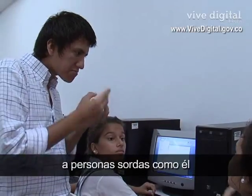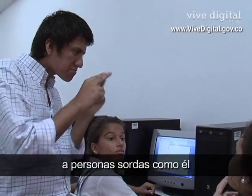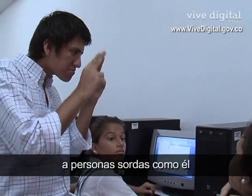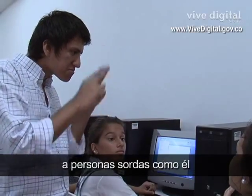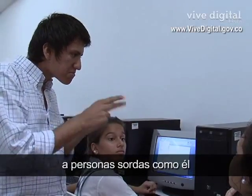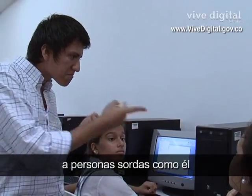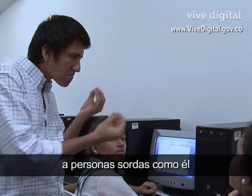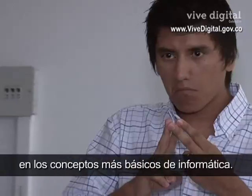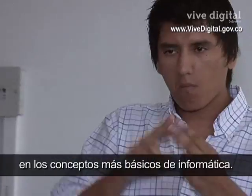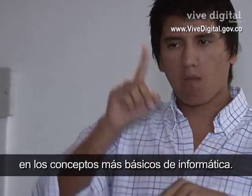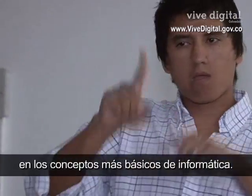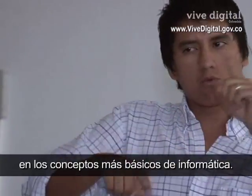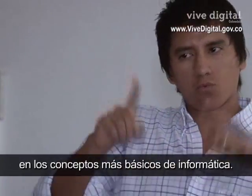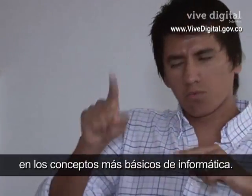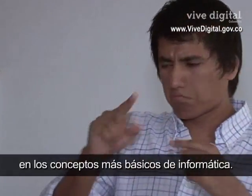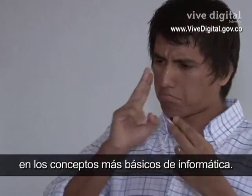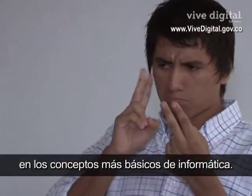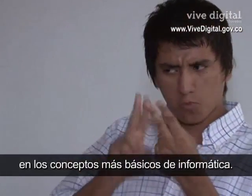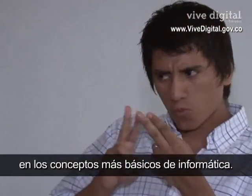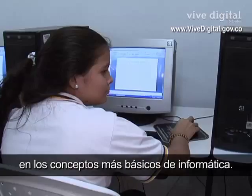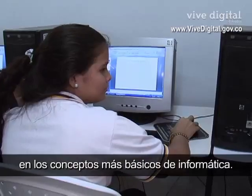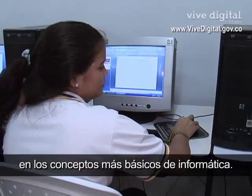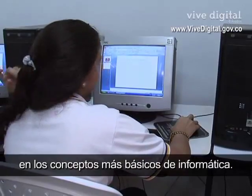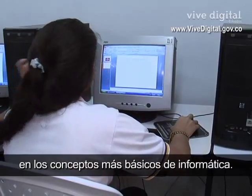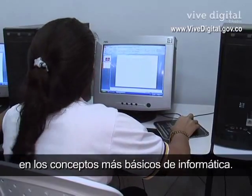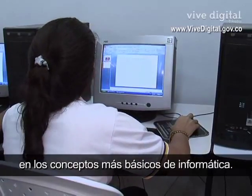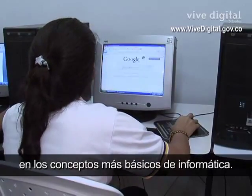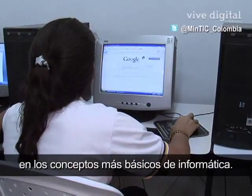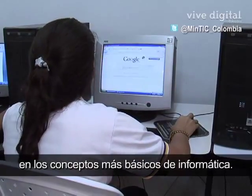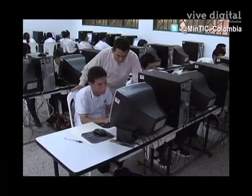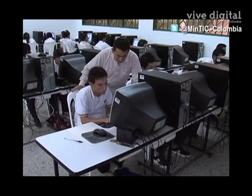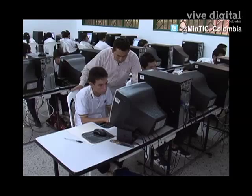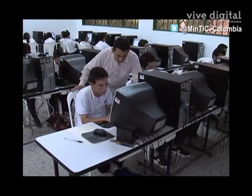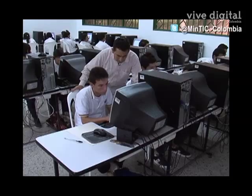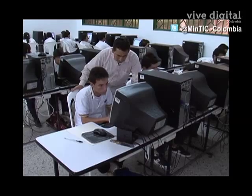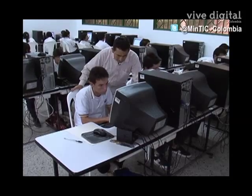personas sordas como él en los conceptos más básicos de informática.